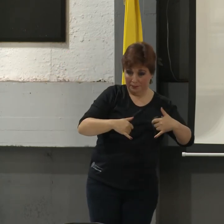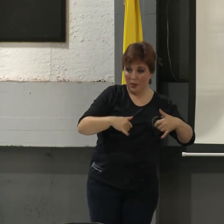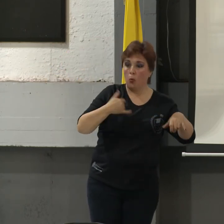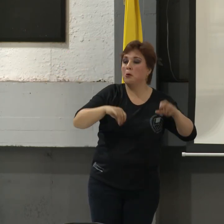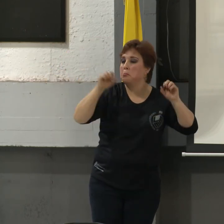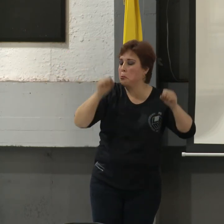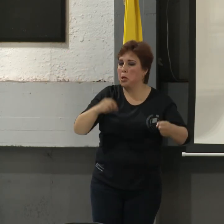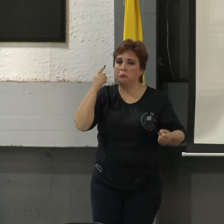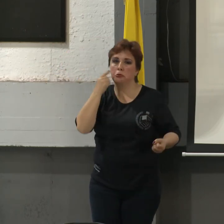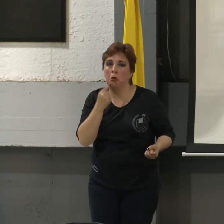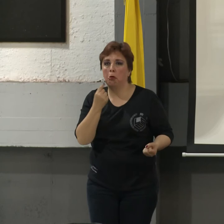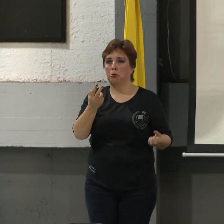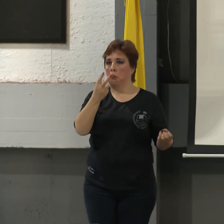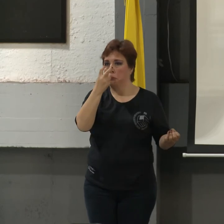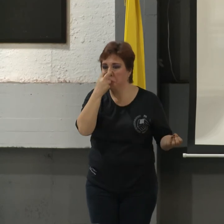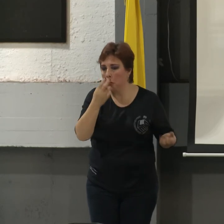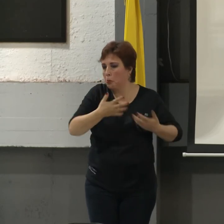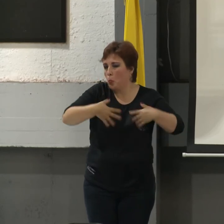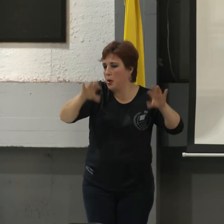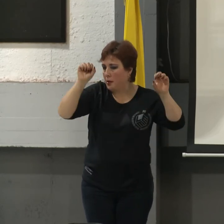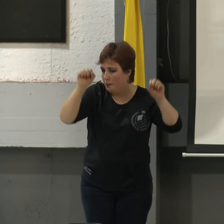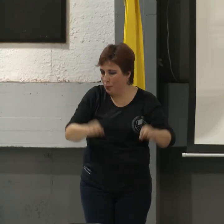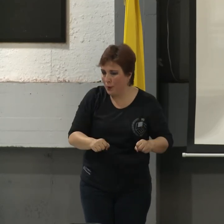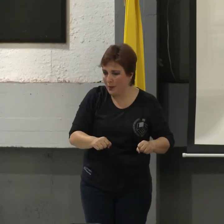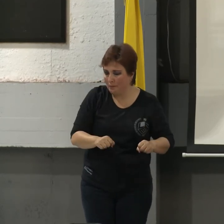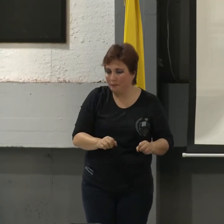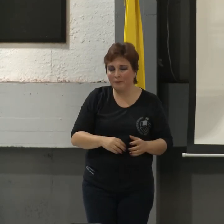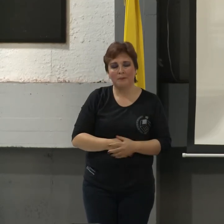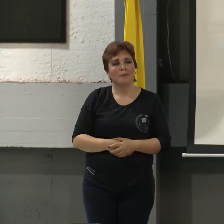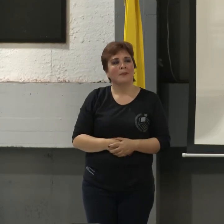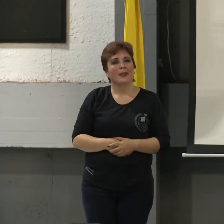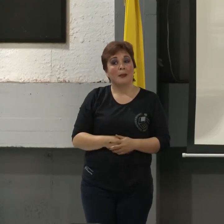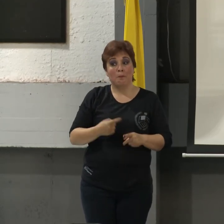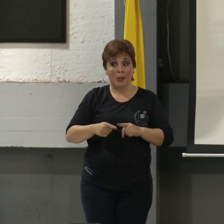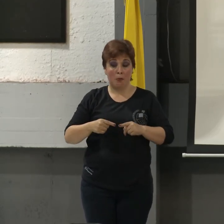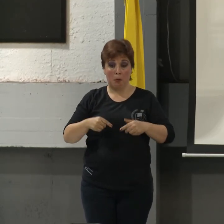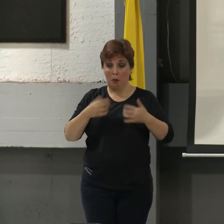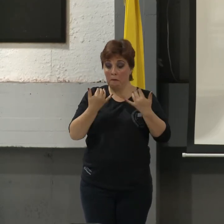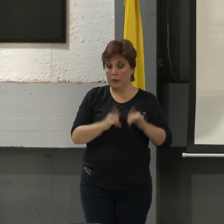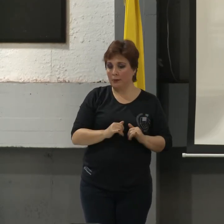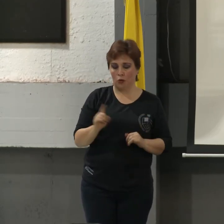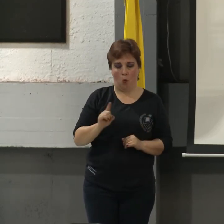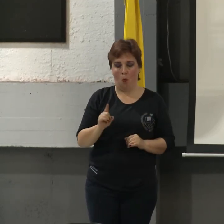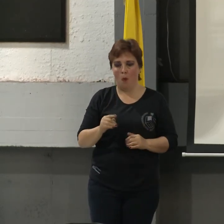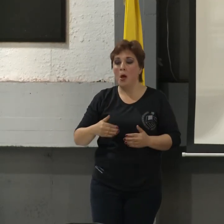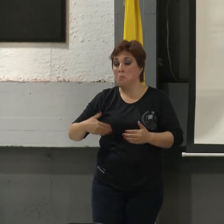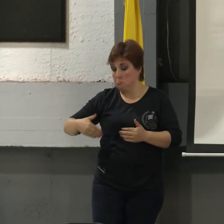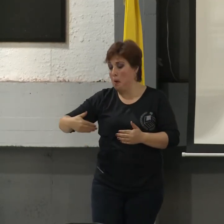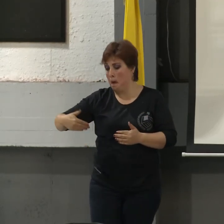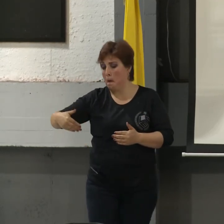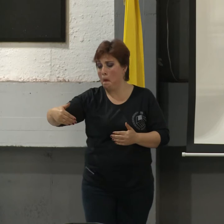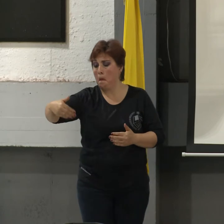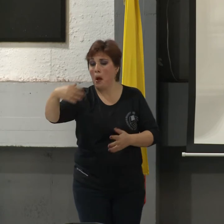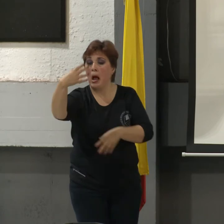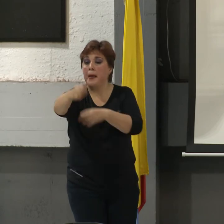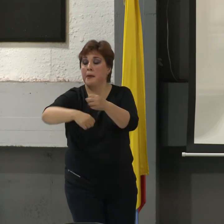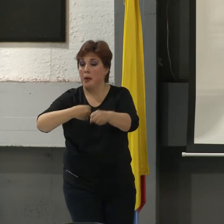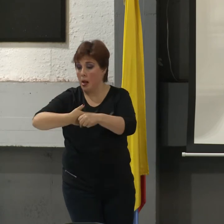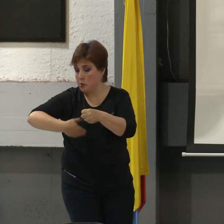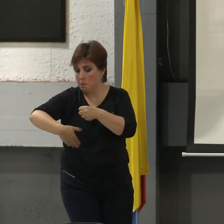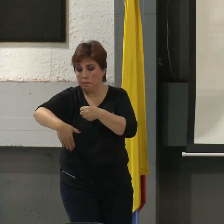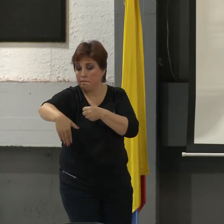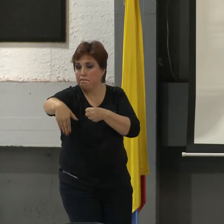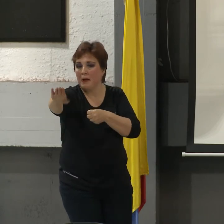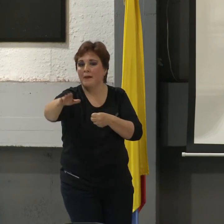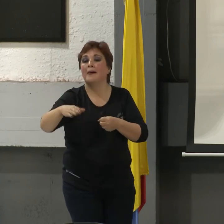semestre a lo largo del año daremos continuidad a la celebración por medio de una propuesta que hemos denominado toma